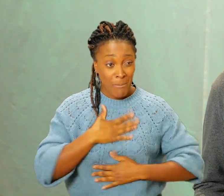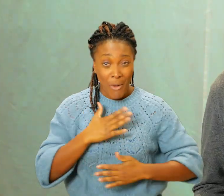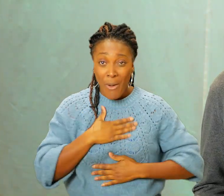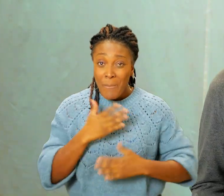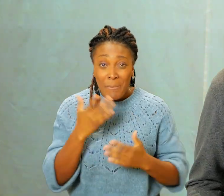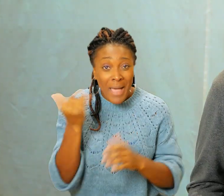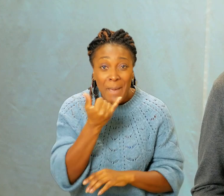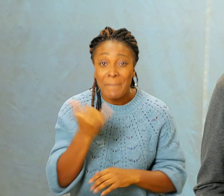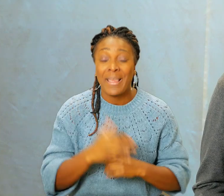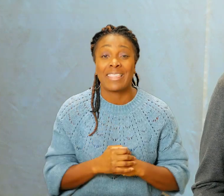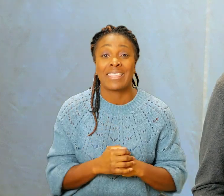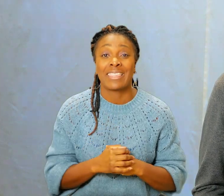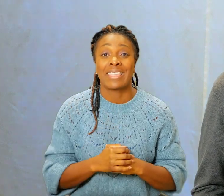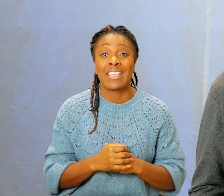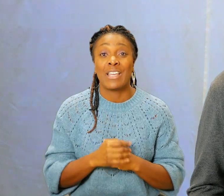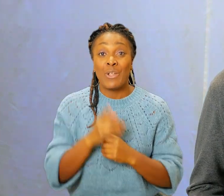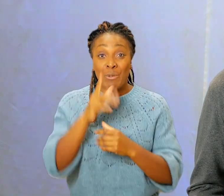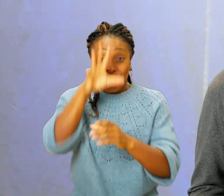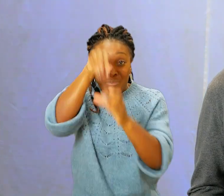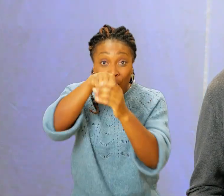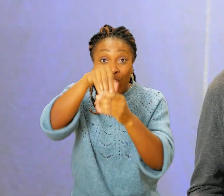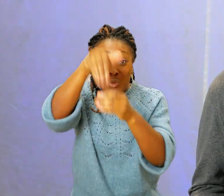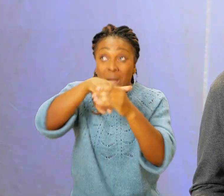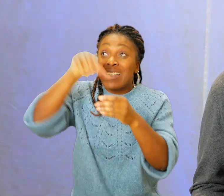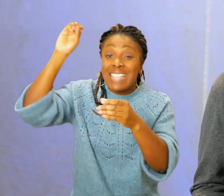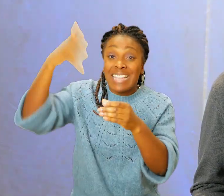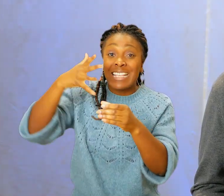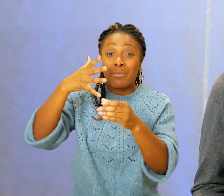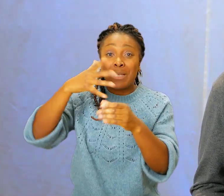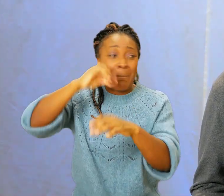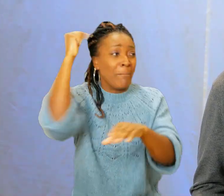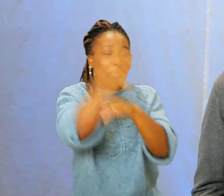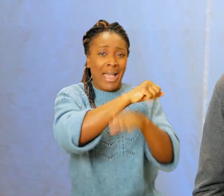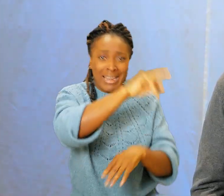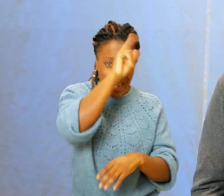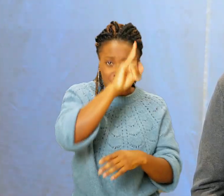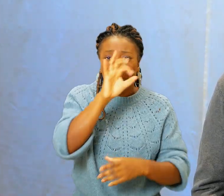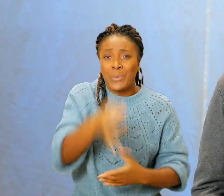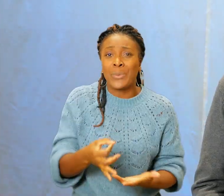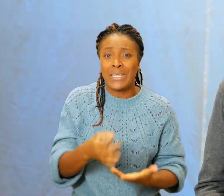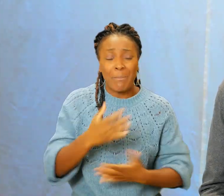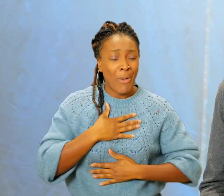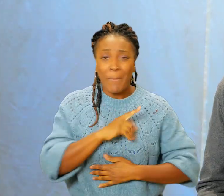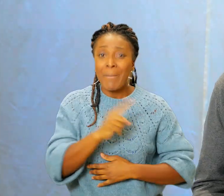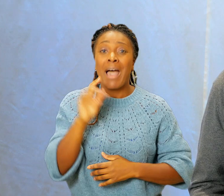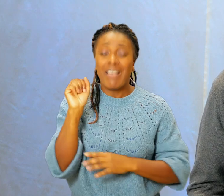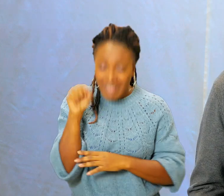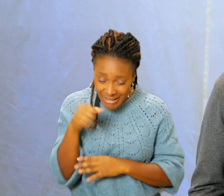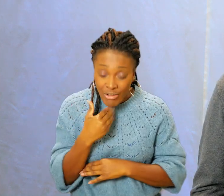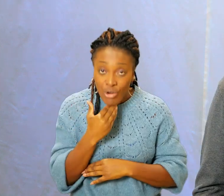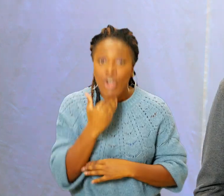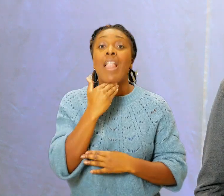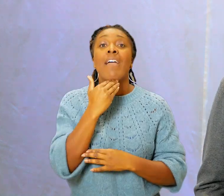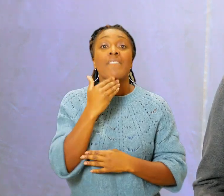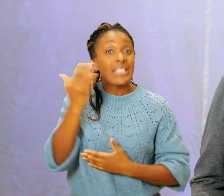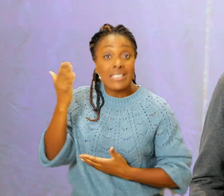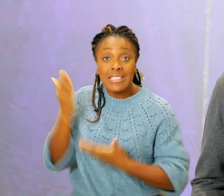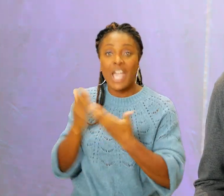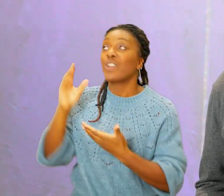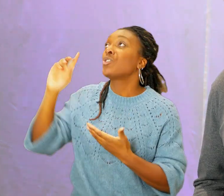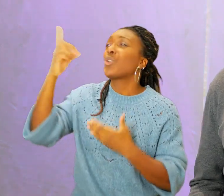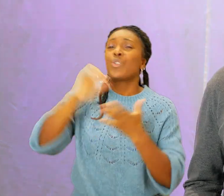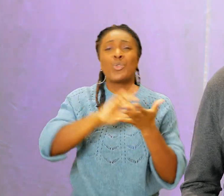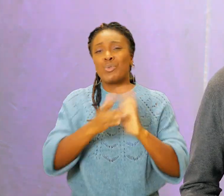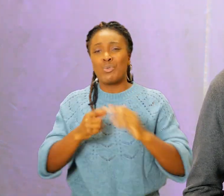qui est en toi est plus grand que celui qui est dans le monde. Tu n'as rien à craindre. Alors relève ta tête et sers Dieu de tout ton cœur. Et que tu